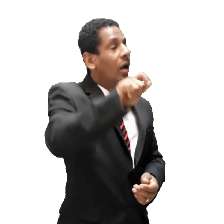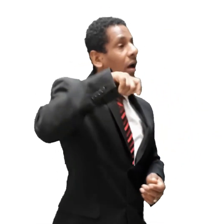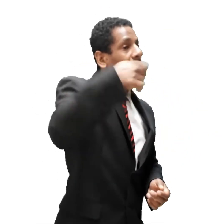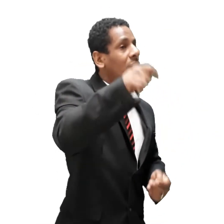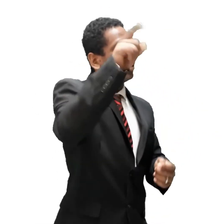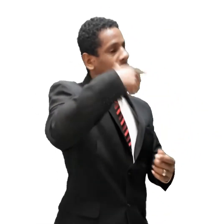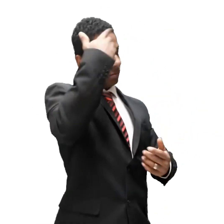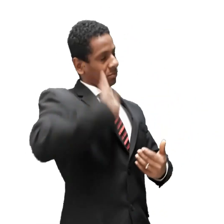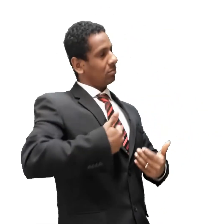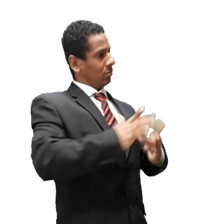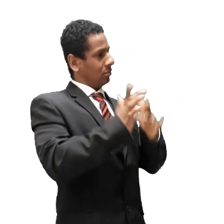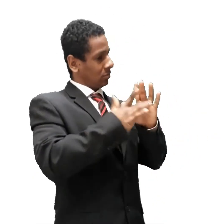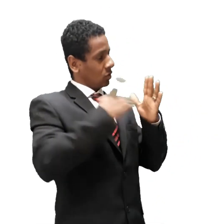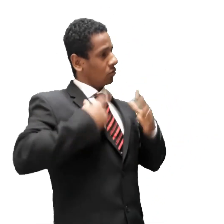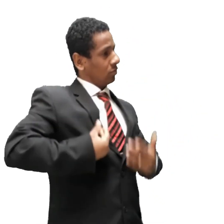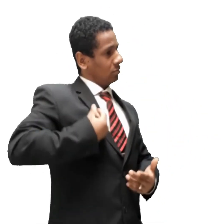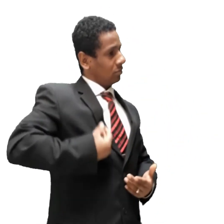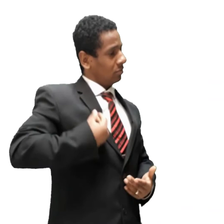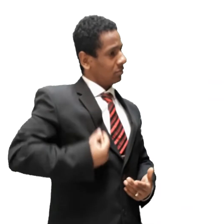então anunciar a verdade.